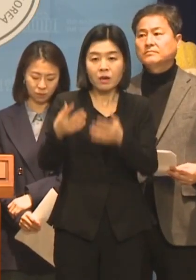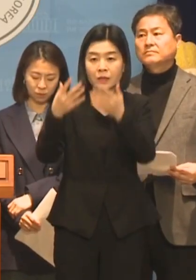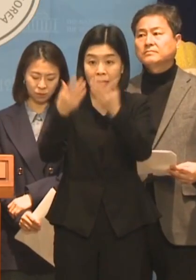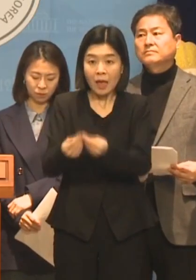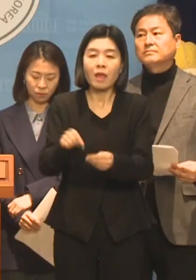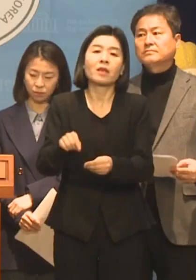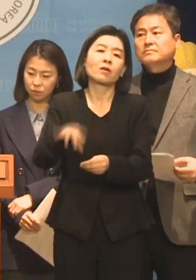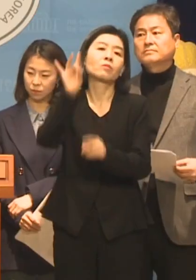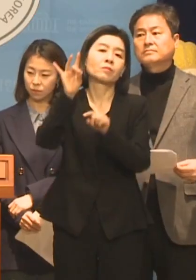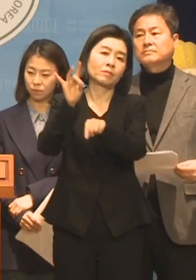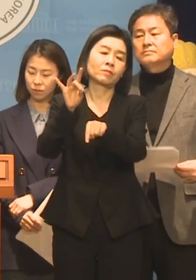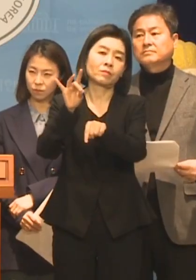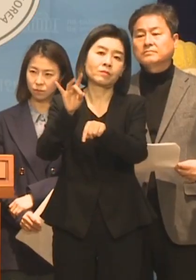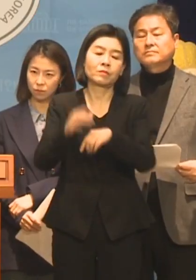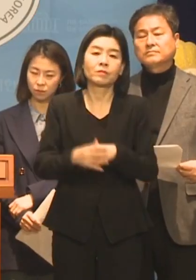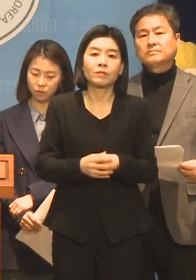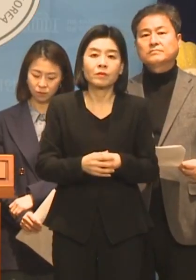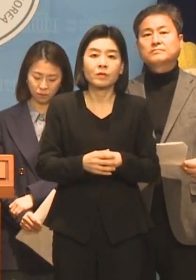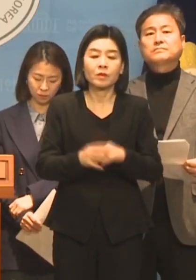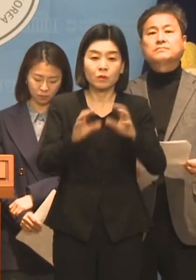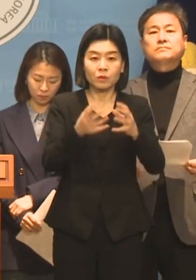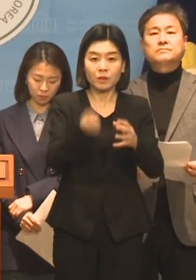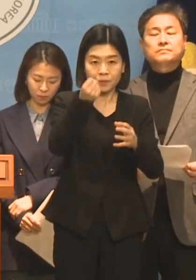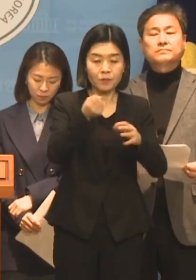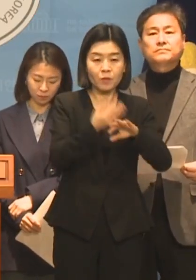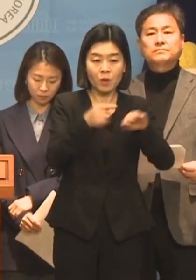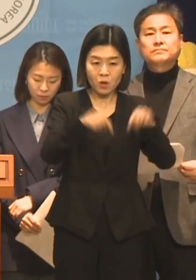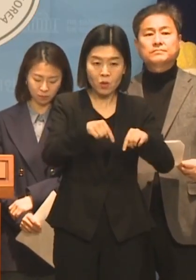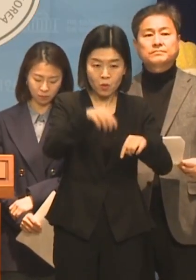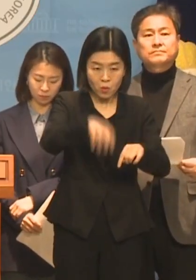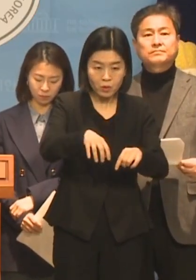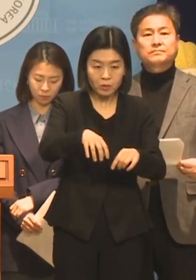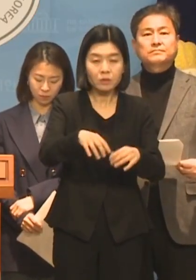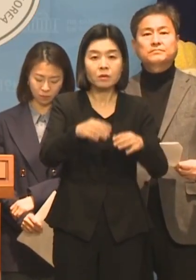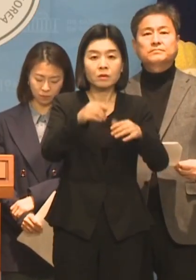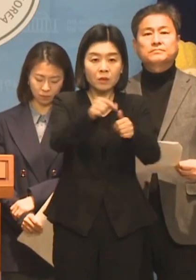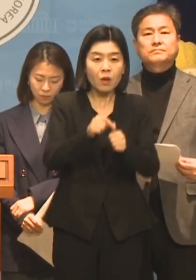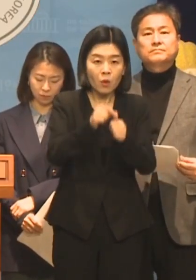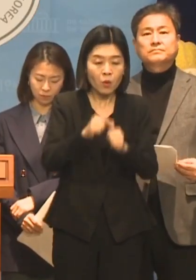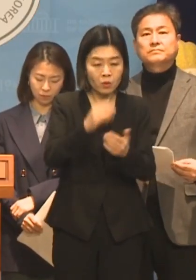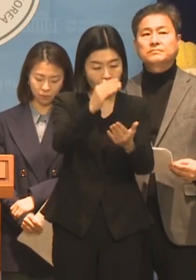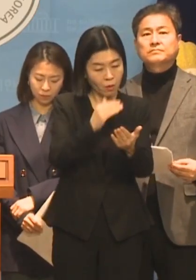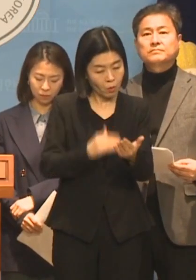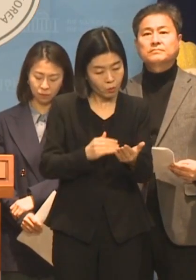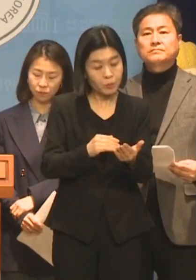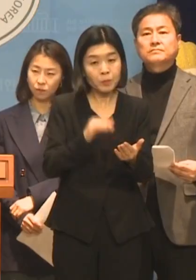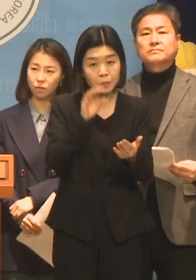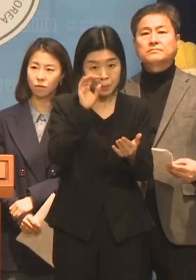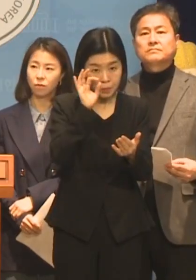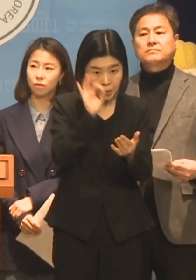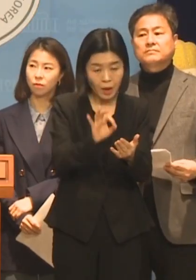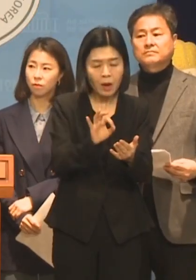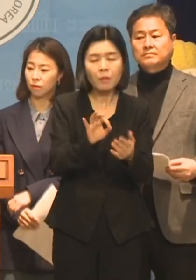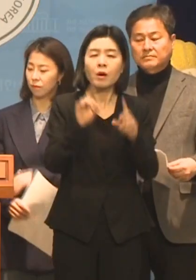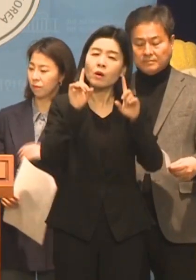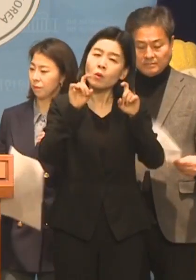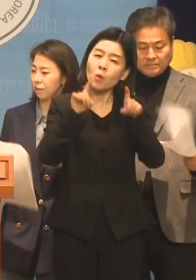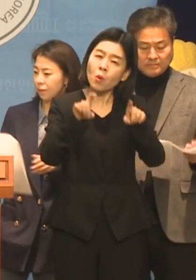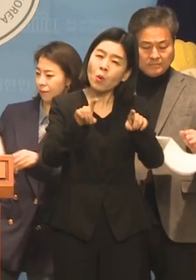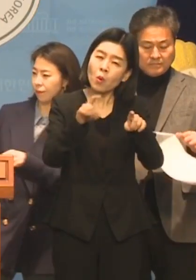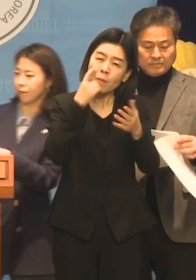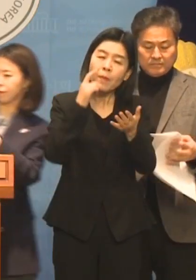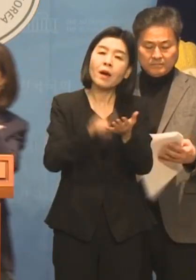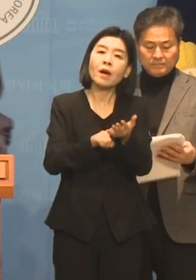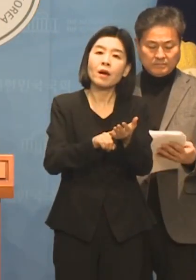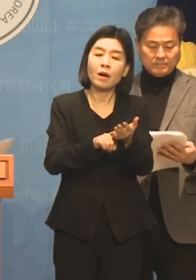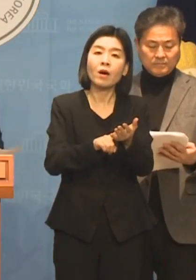유일무이합니다. 이외에도 국립외교원 채용 관련 자료들을 분석하니 추가적으로 발견된 의혹들이 있습니다.